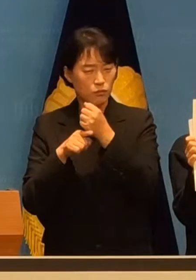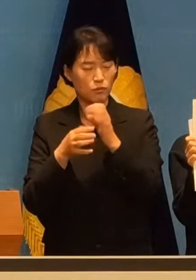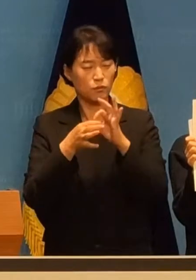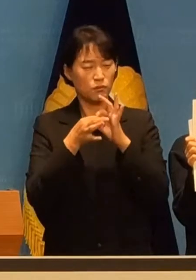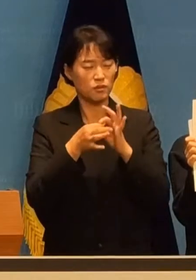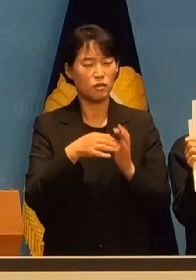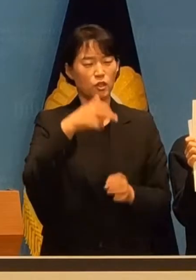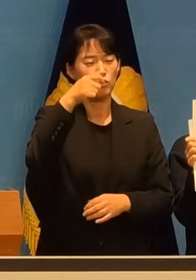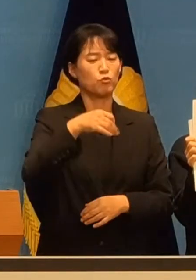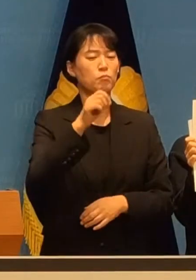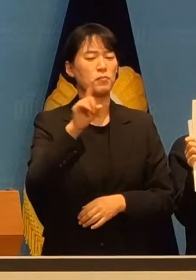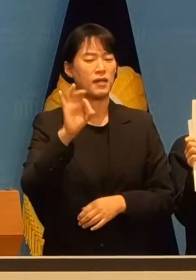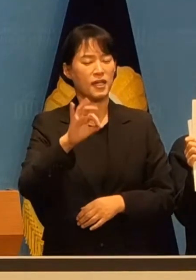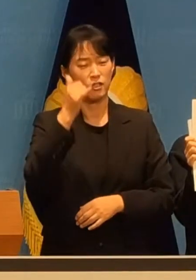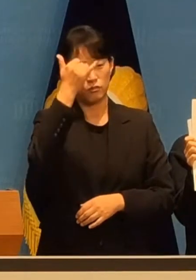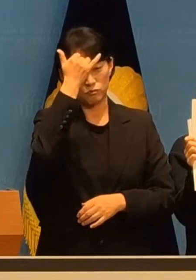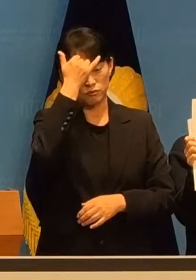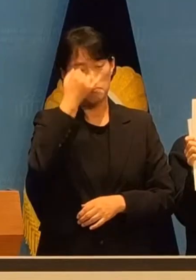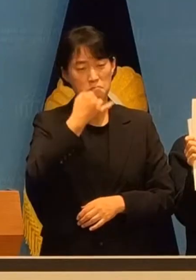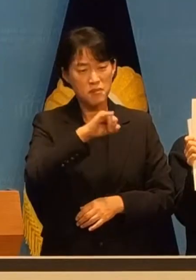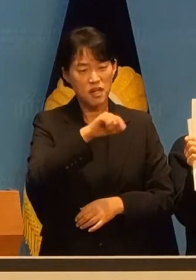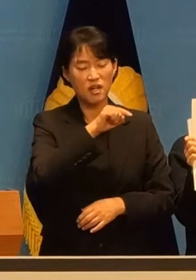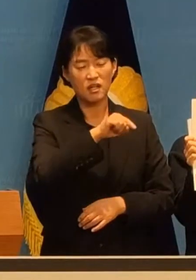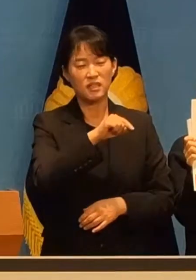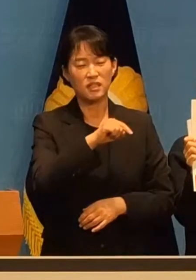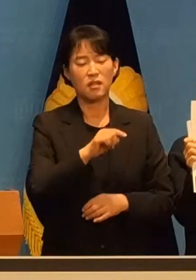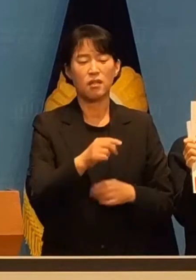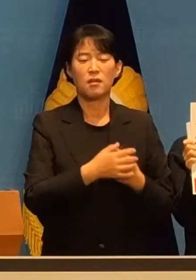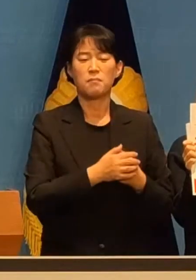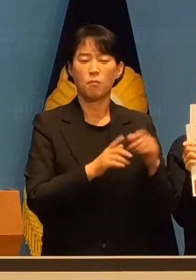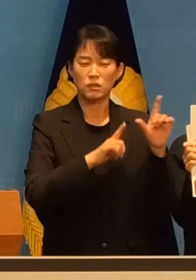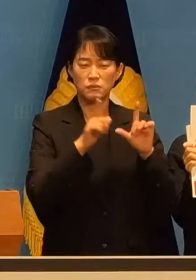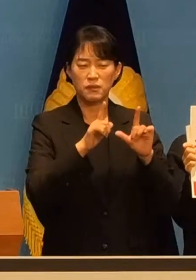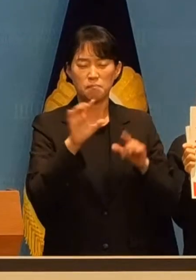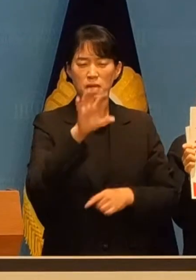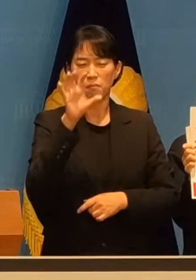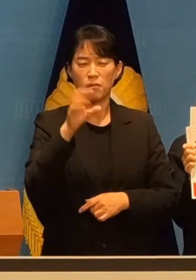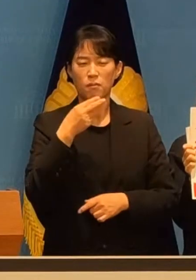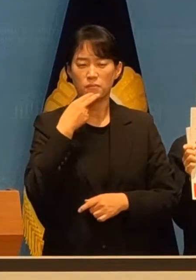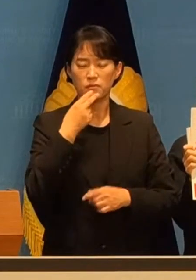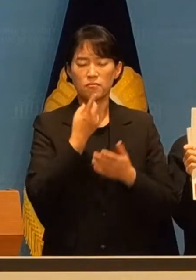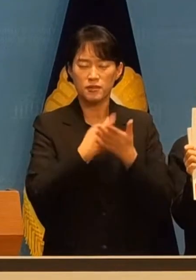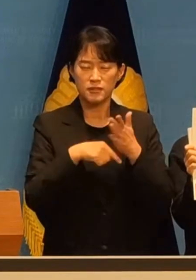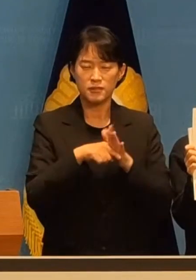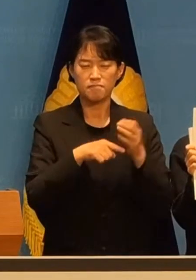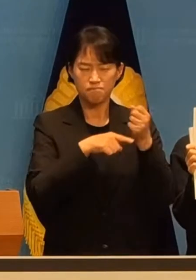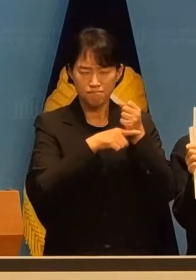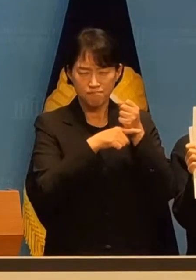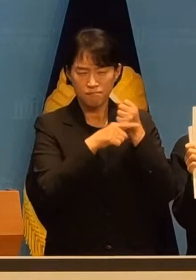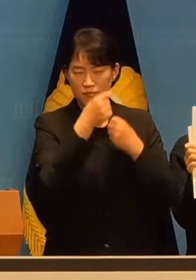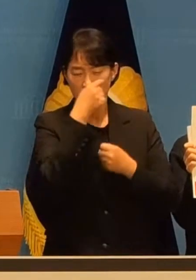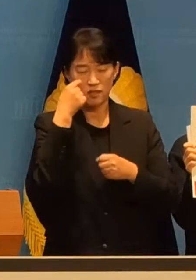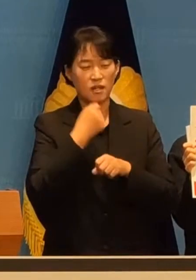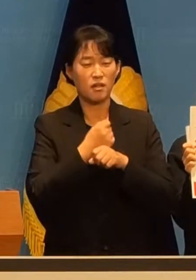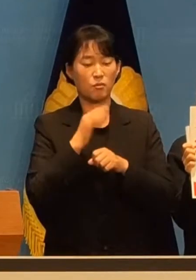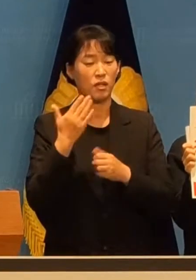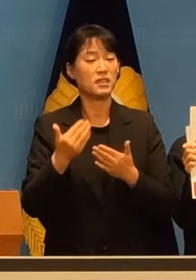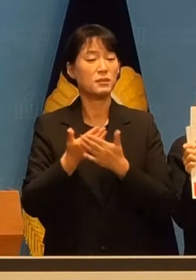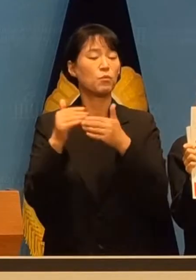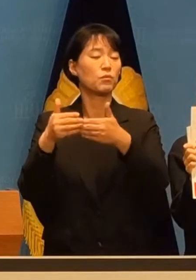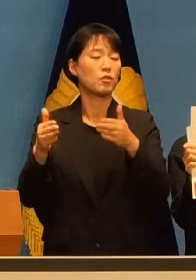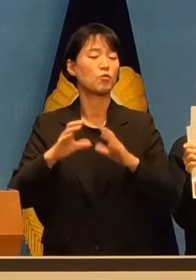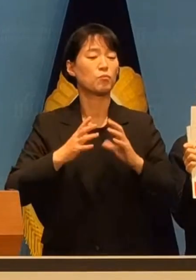쿠팡의 반윤리적 기업 행태가 반복되지 않도록 제대로 따져봐야 되지 않을까 생각합니다. 우리 진보당은 오늘 국민과